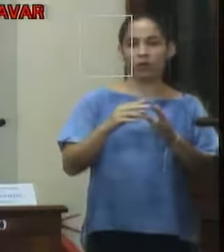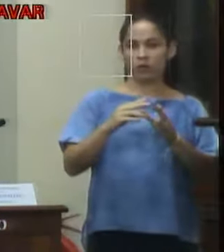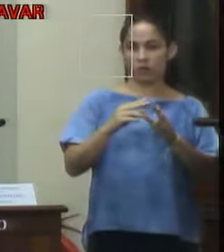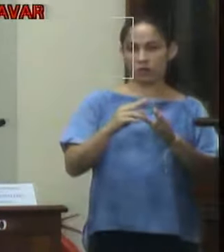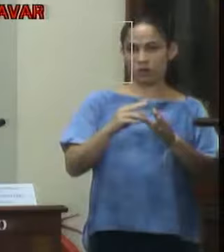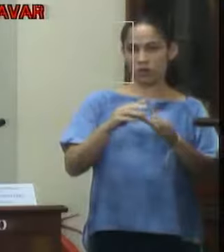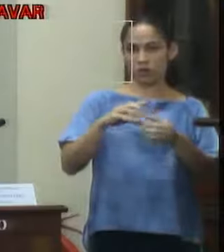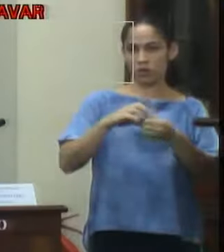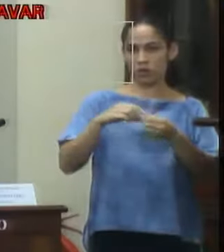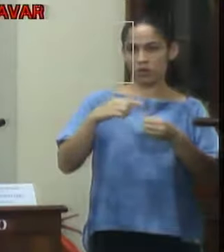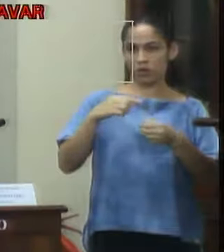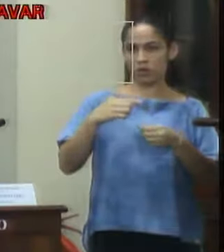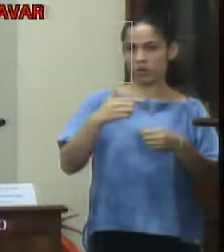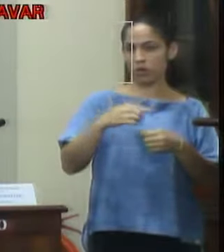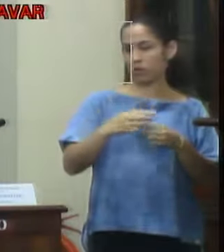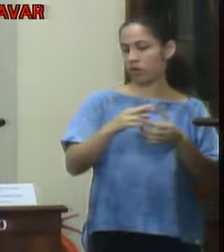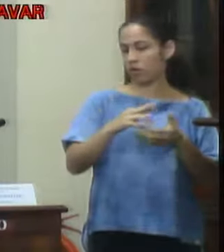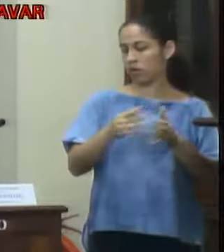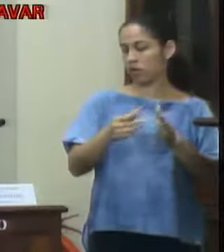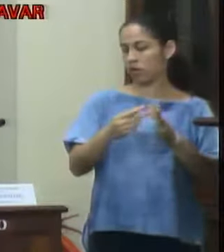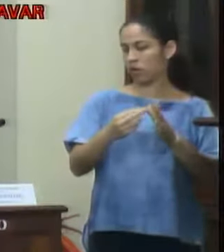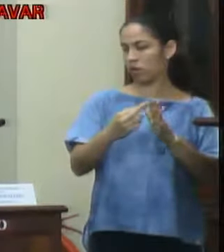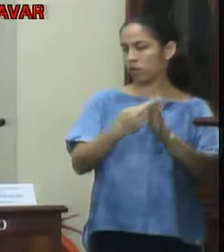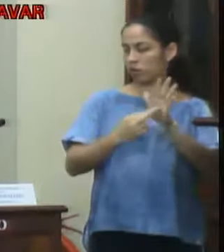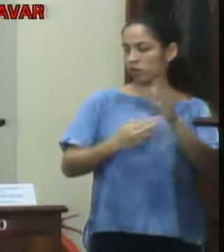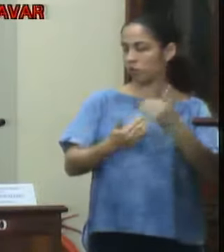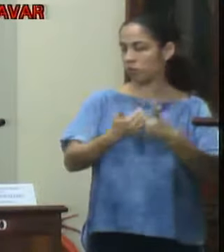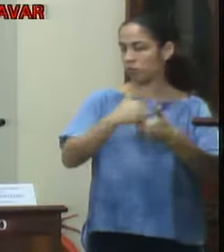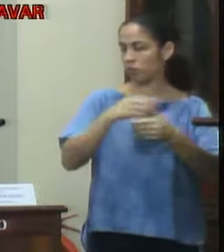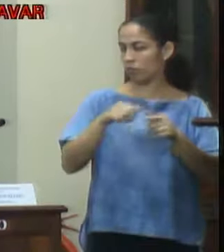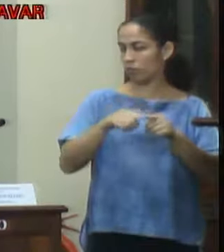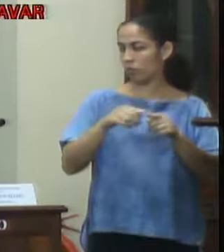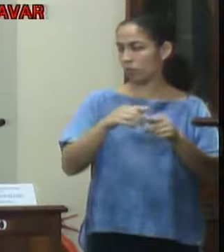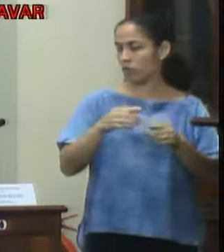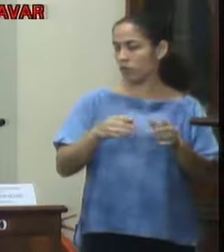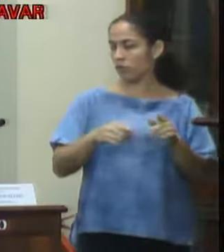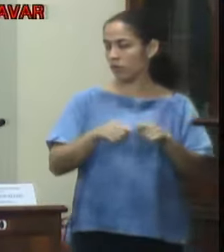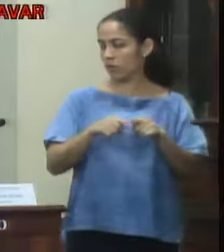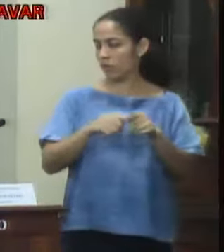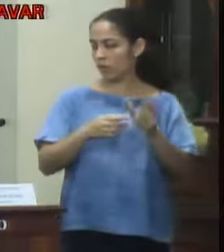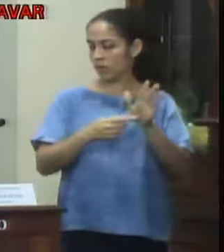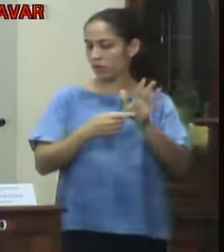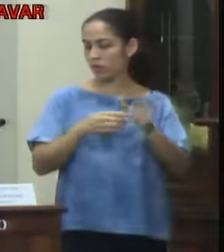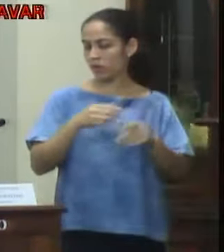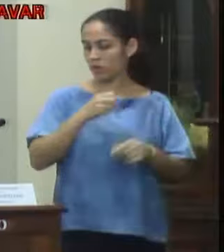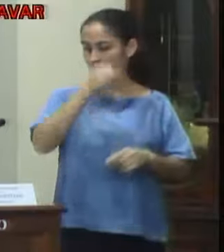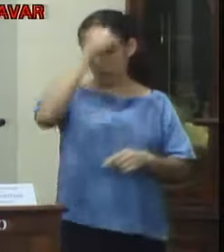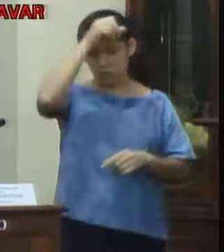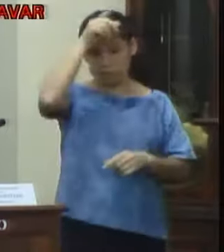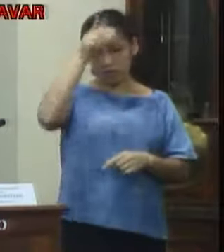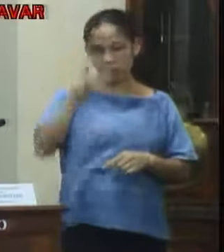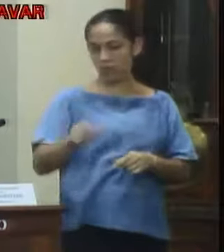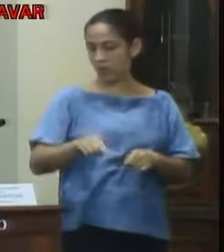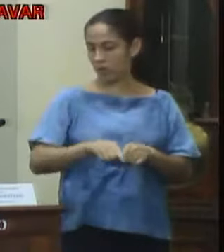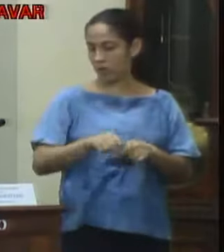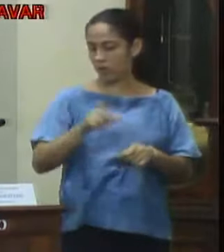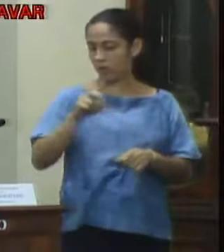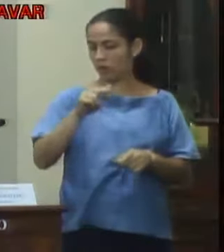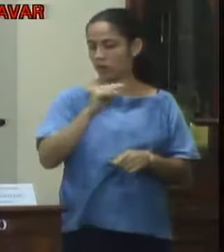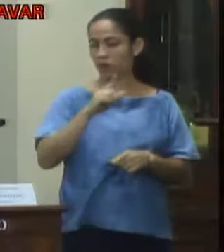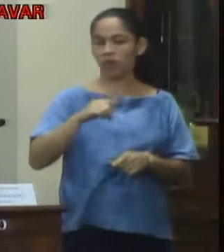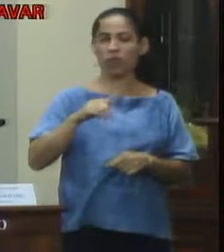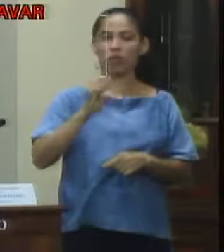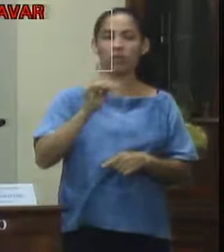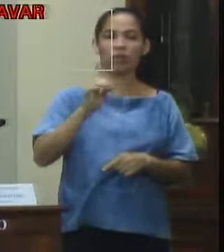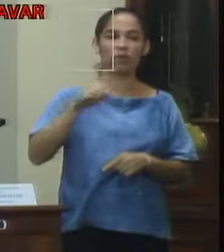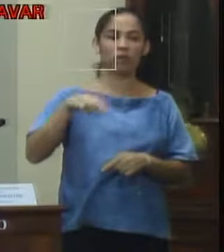com 141 do regimento interno, o envio da presente indicação para fins de indicar ao excelentíssimo senhor prefeito municipal de Valença, Luiz Fernando Portado da